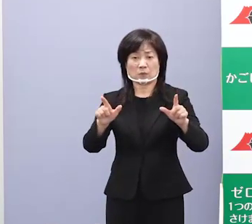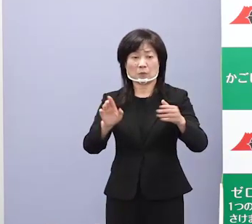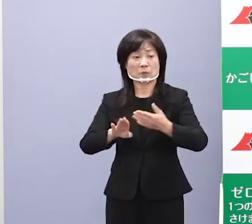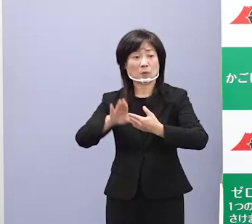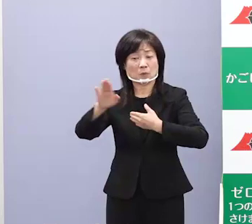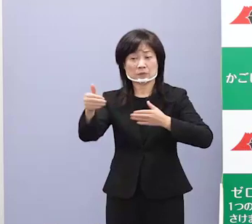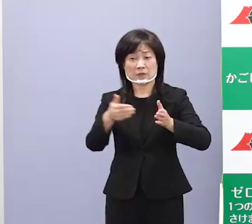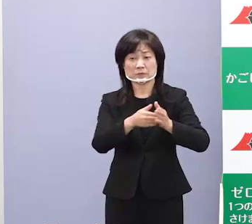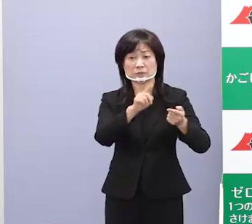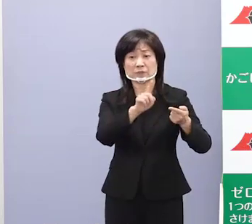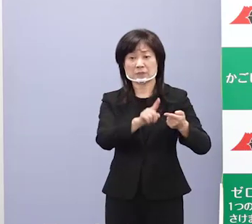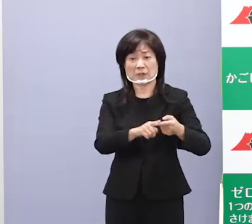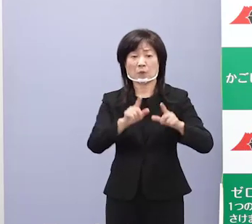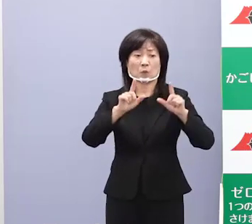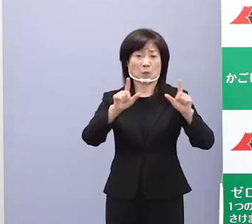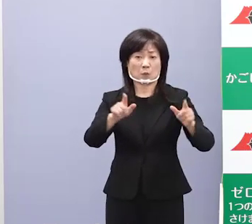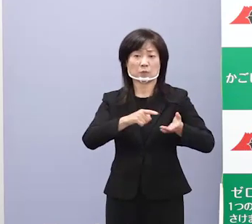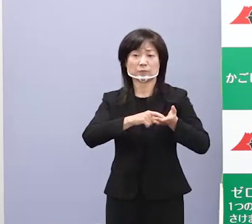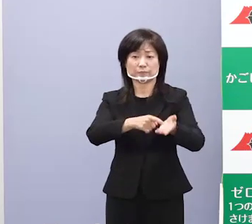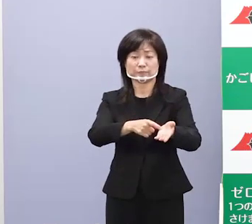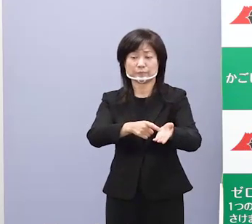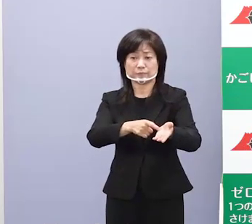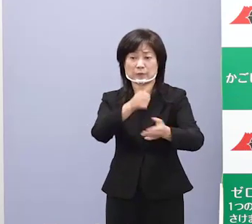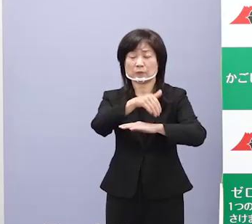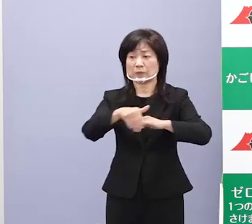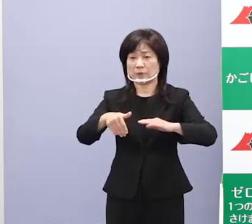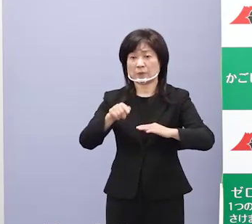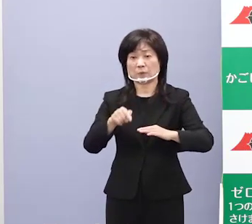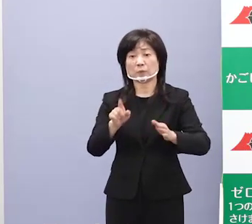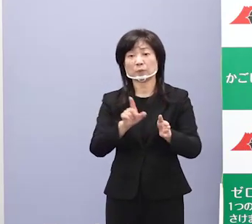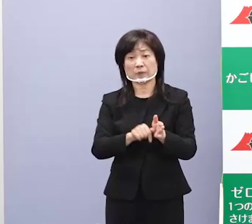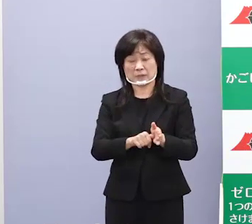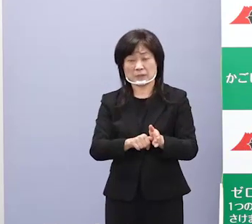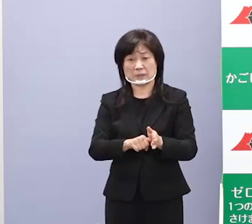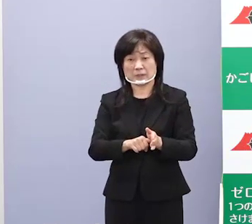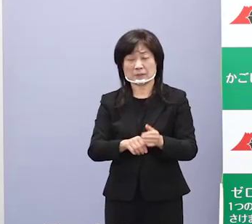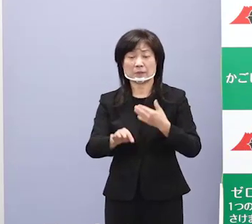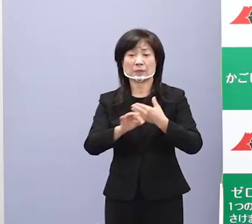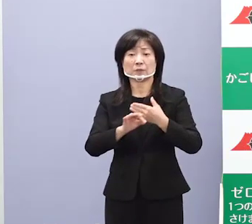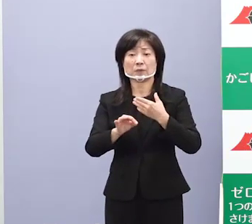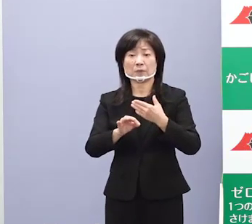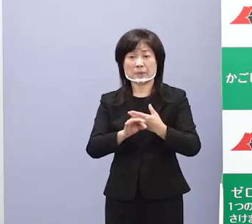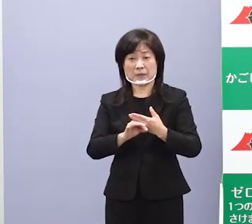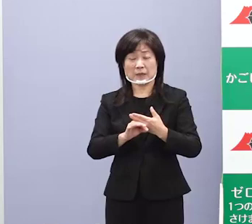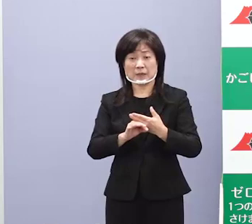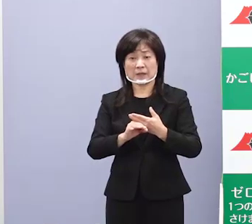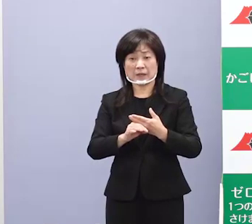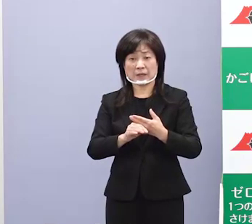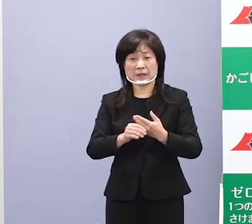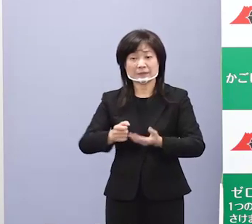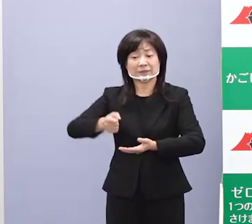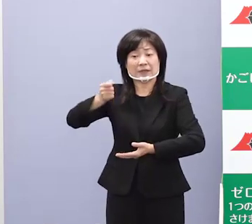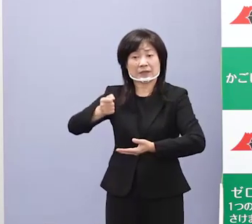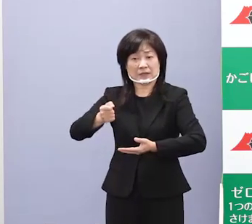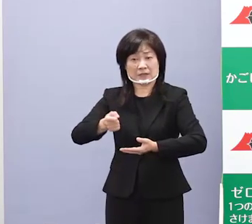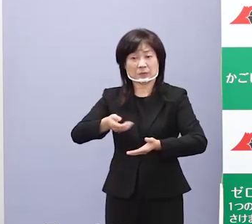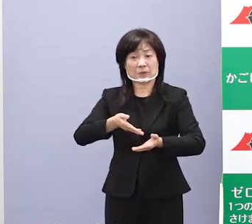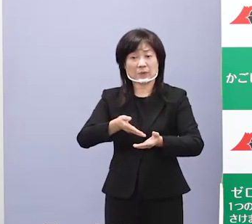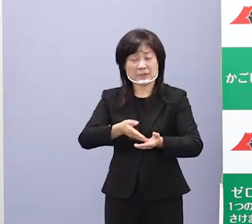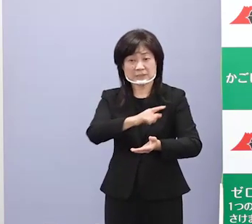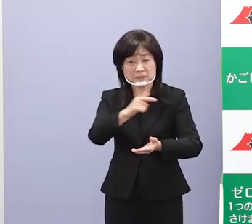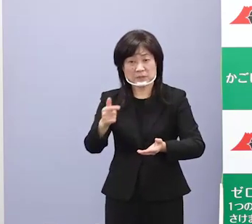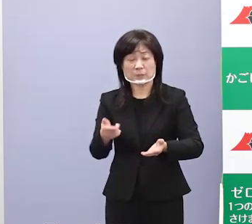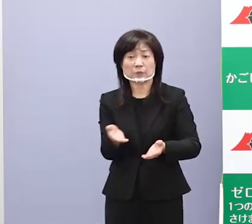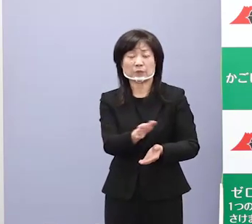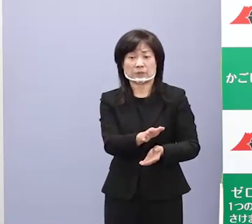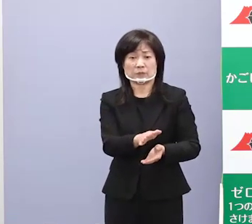後最終的な報告を出すことになるわけでありますけど、そこでは例えば警戒の影響、そして財源のお話、そういったところが載ってくる、そしてま